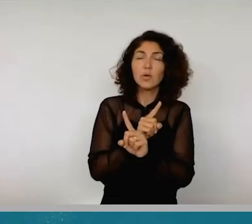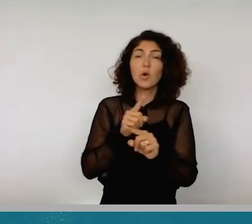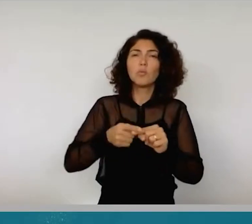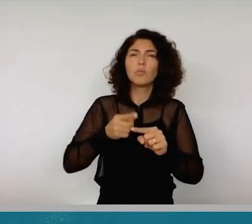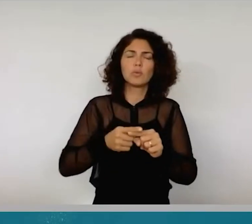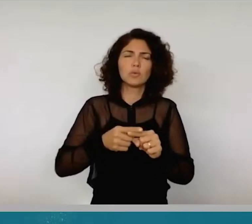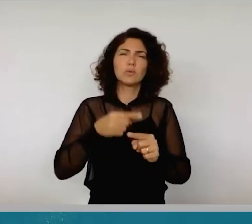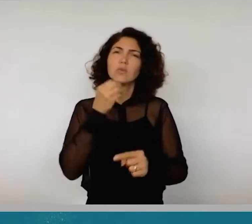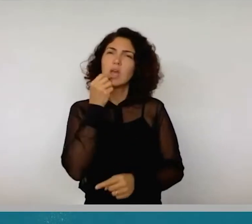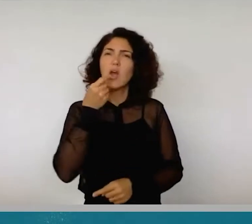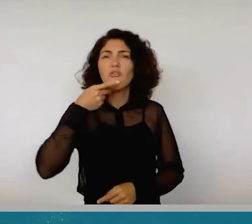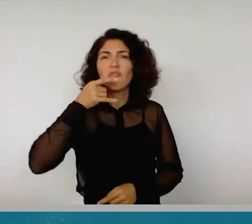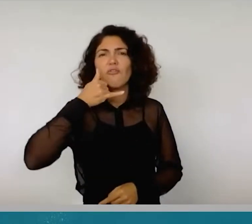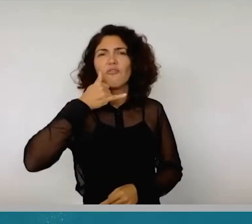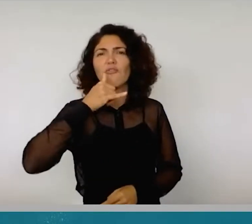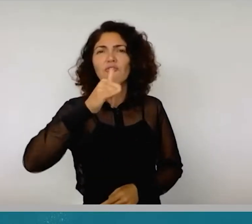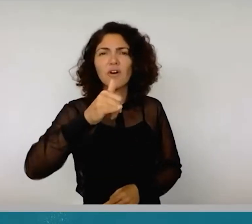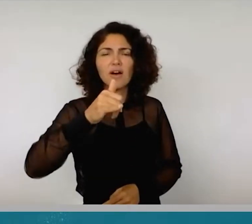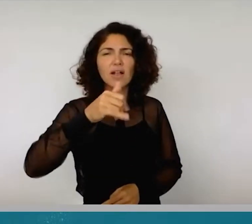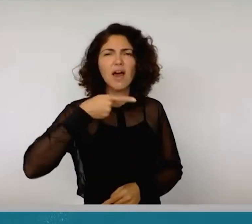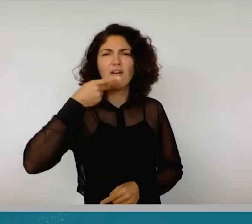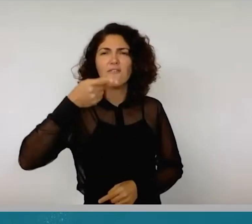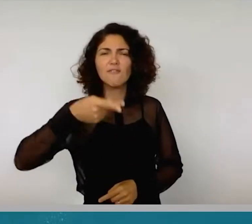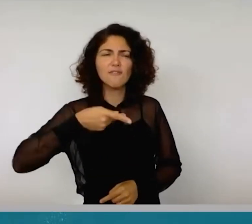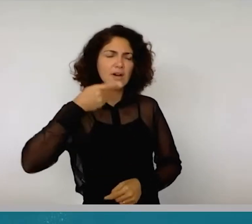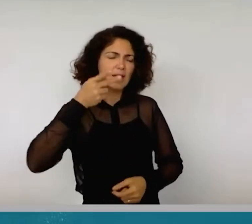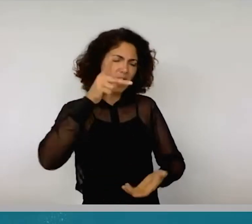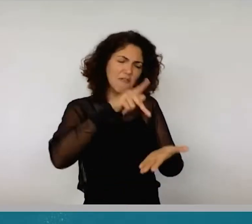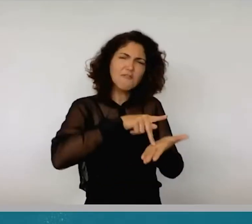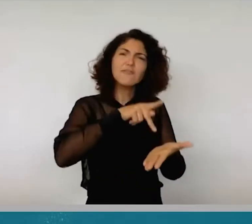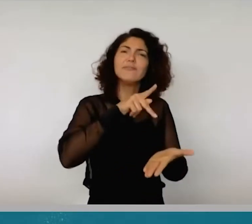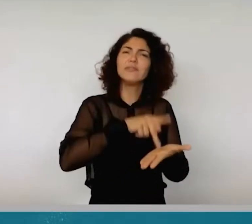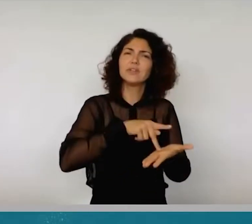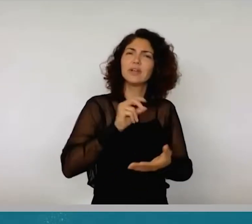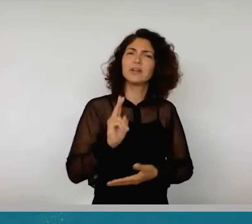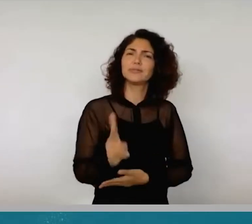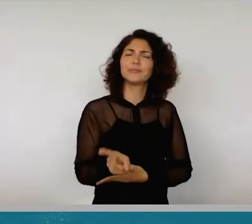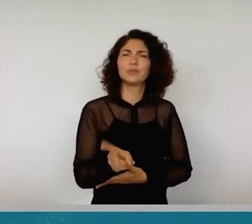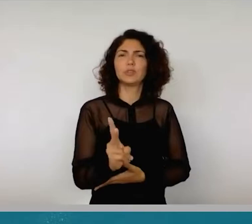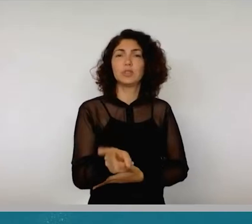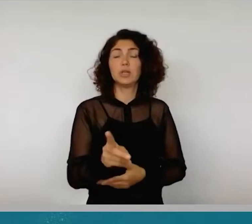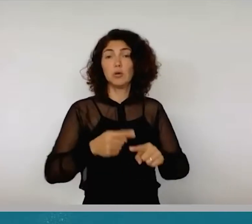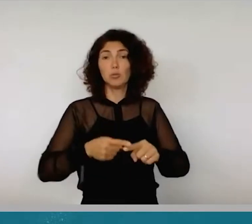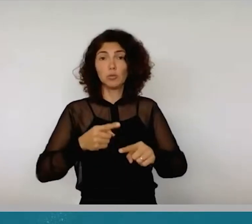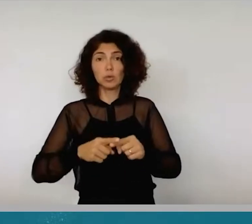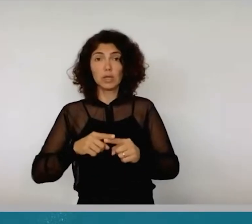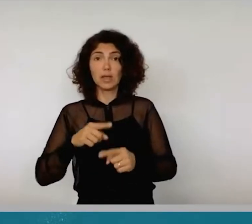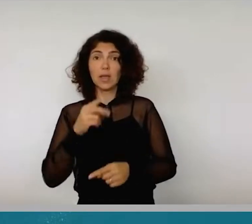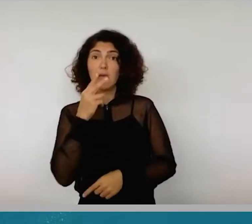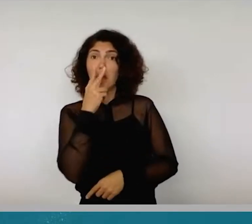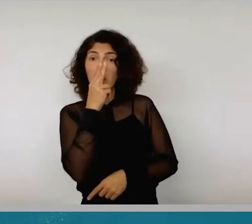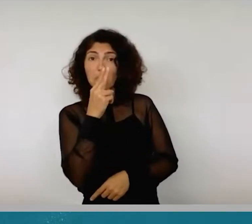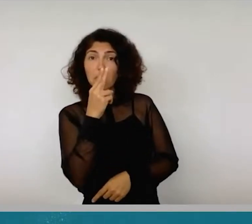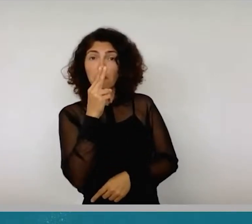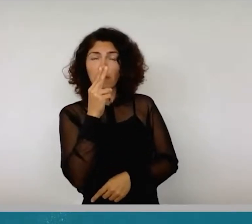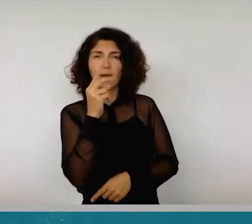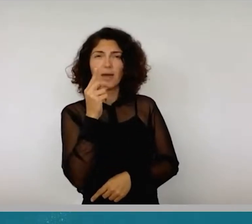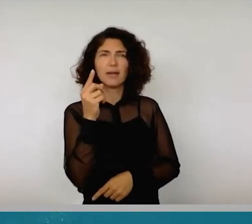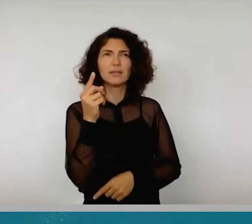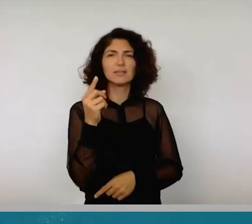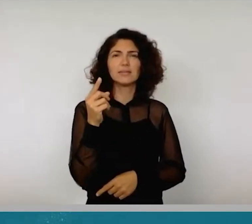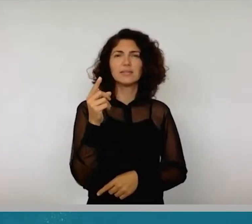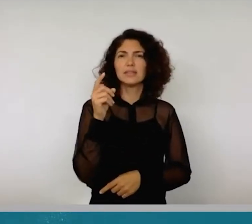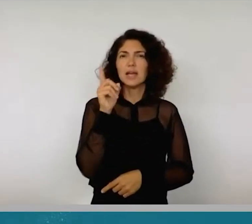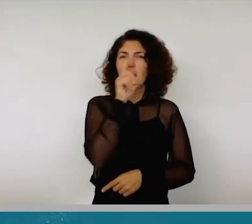disto passar, vem do maligno. Então, com relação ao juramento, a nova lei diz para nós, não só